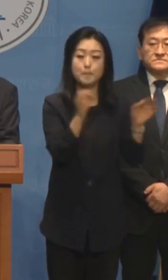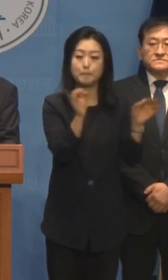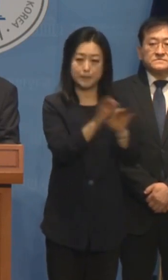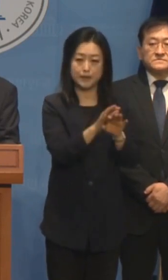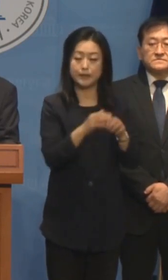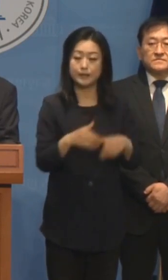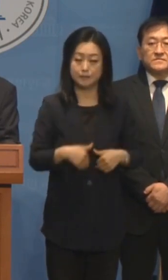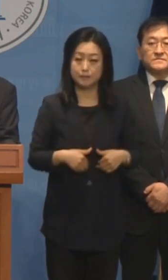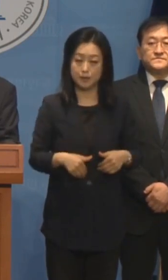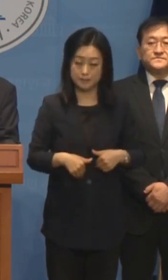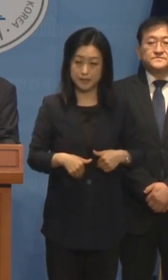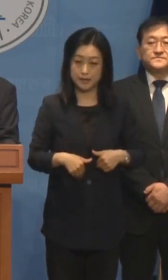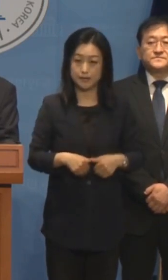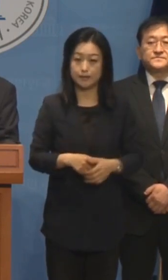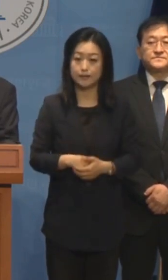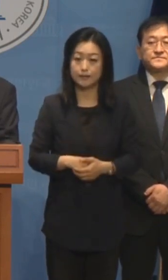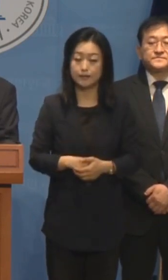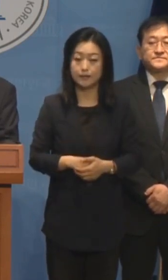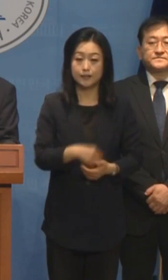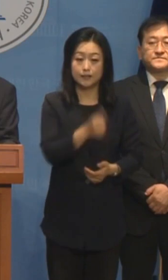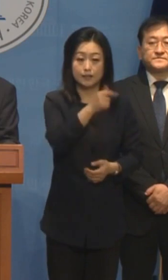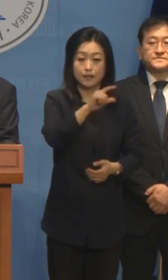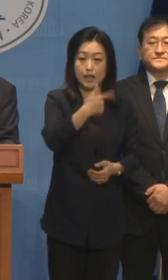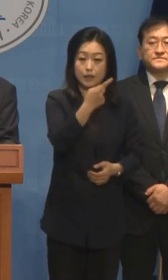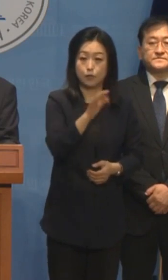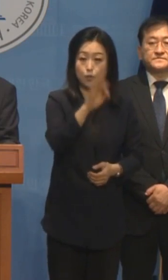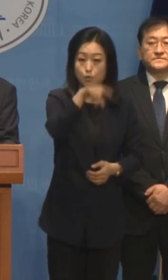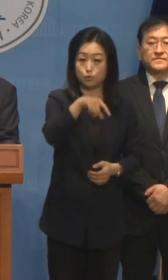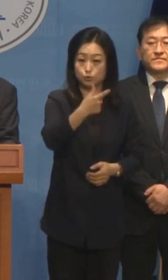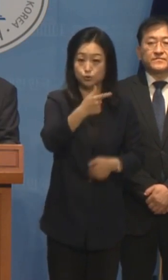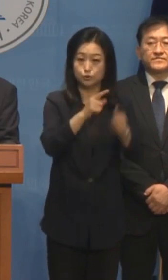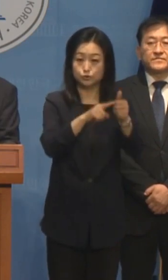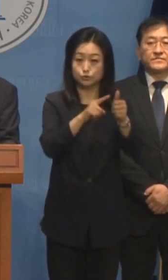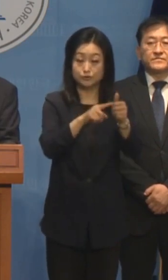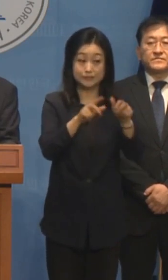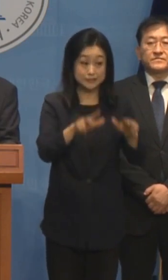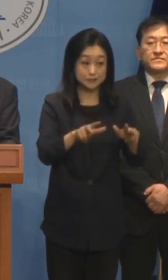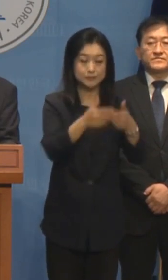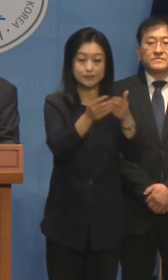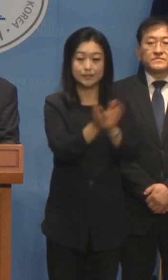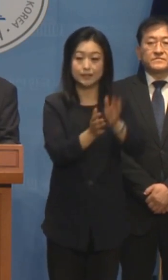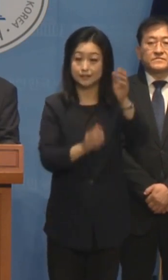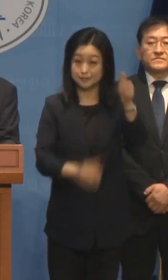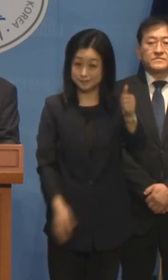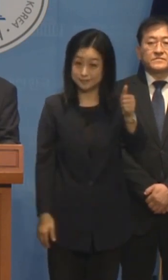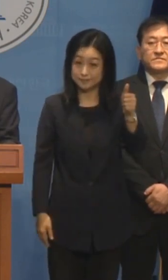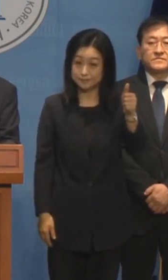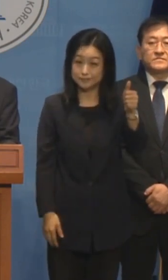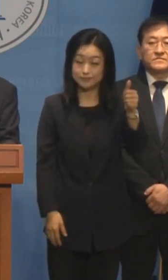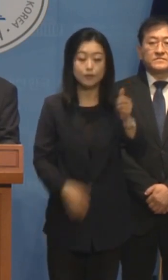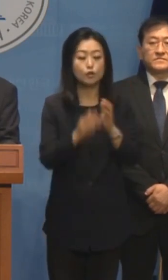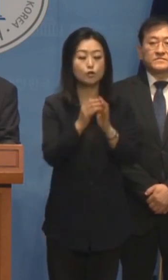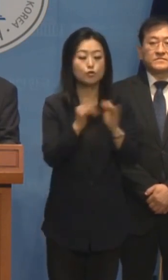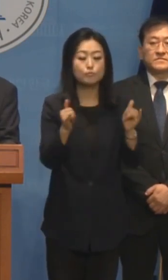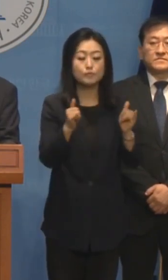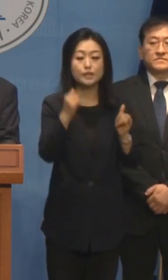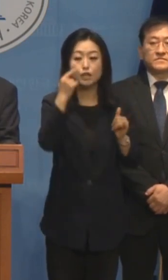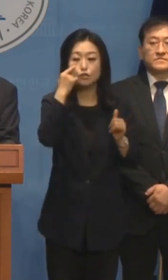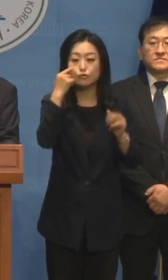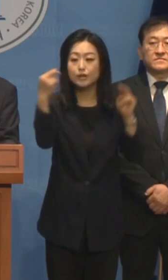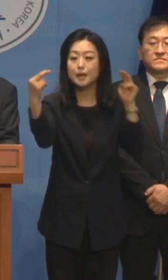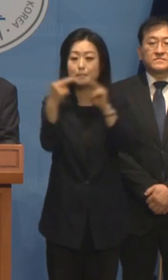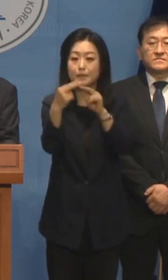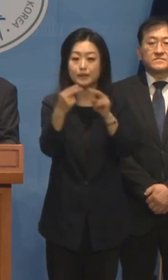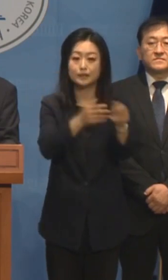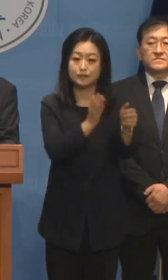폐지입니다. 한동훈 법무장관은 집권 여당의 대표가 됐습니다. 검찰 눈높이가 아닌 국민 눈높이를 따르고자